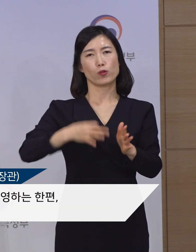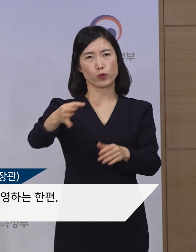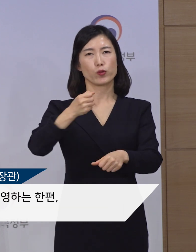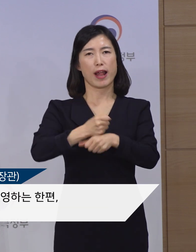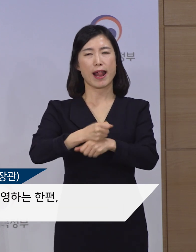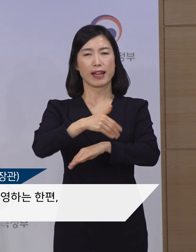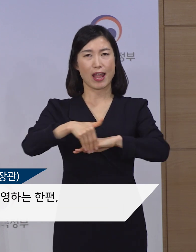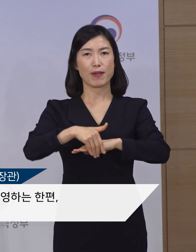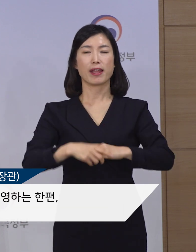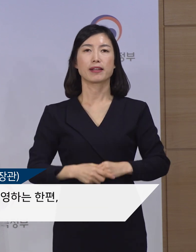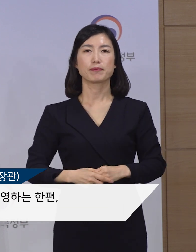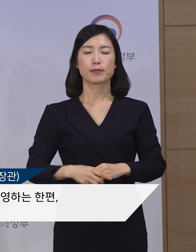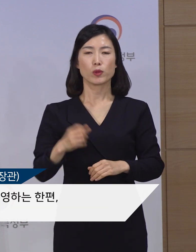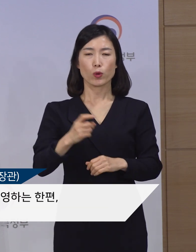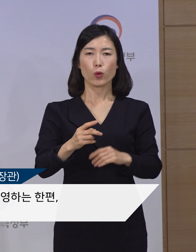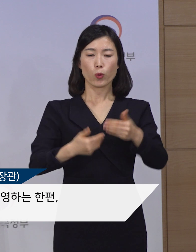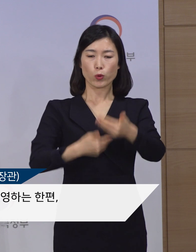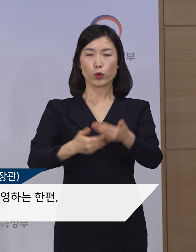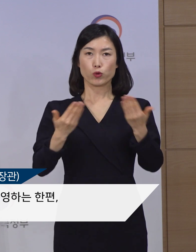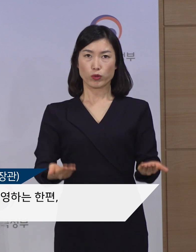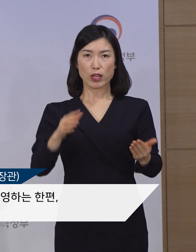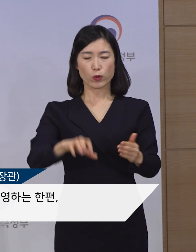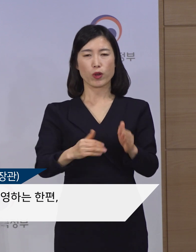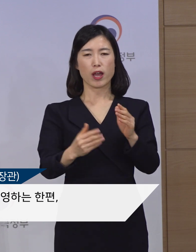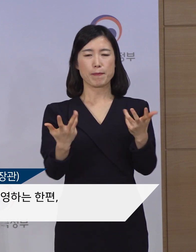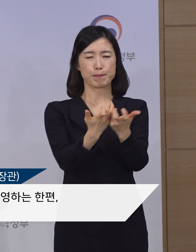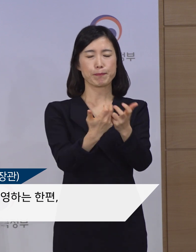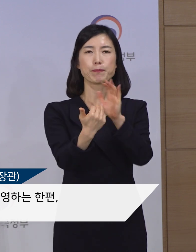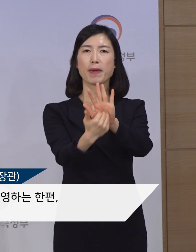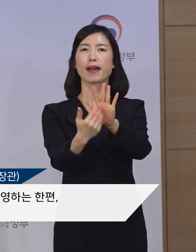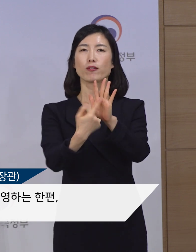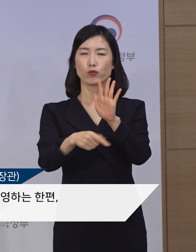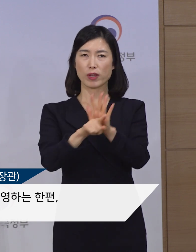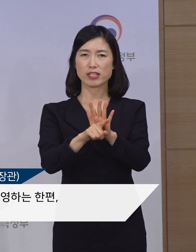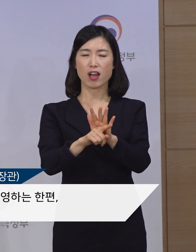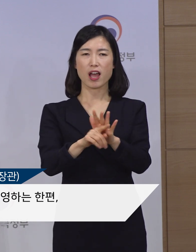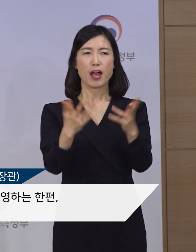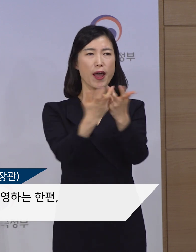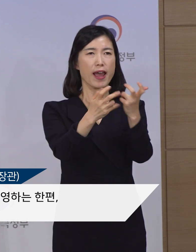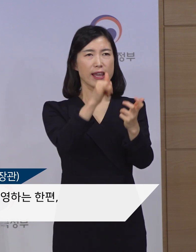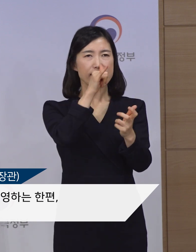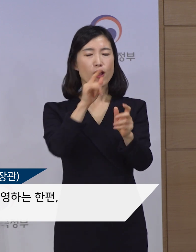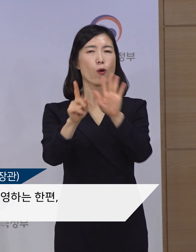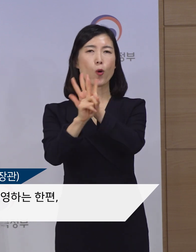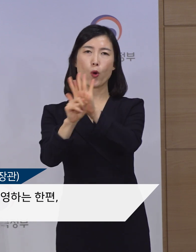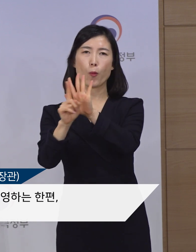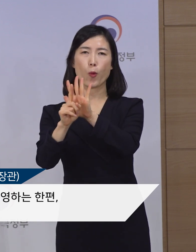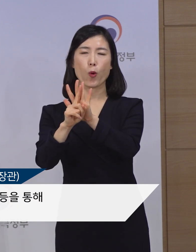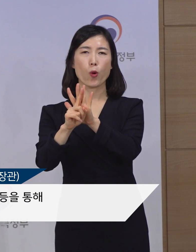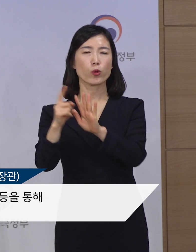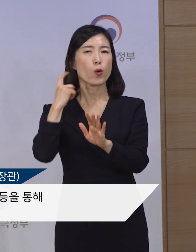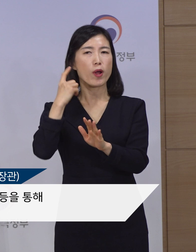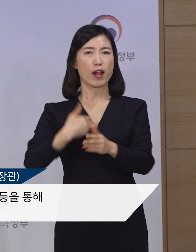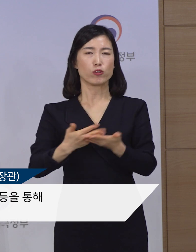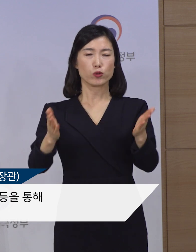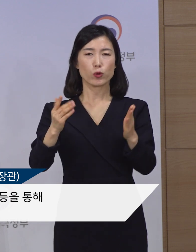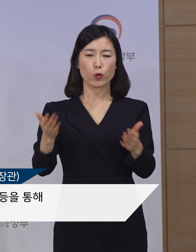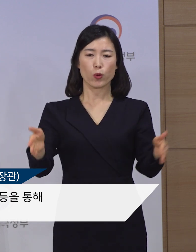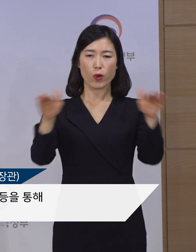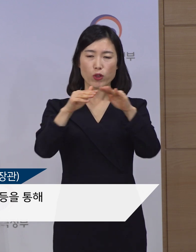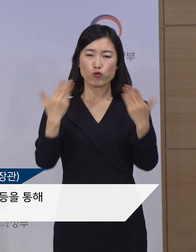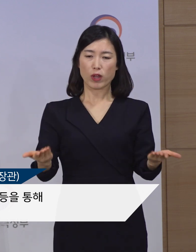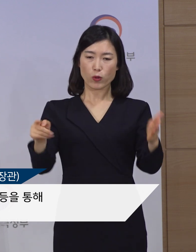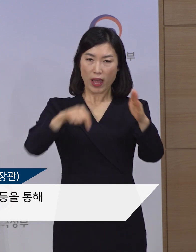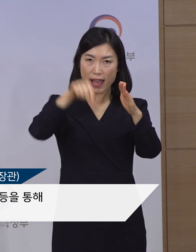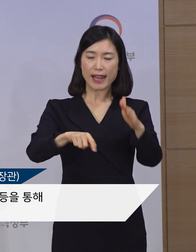휴게소는 밀집 방지를 위해 혼잡 안내 시스템을 운영하는 한편 실내 취식을 금지할 예정입니다.